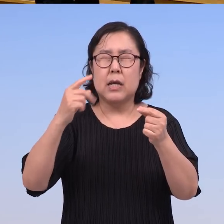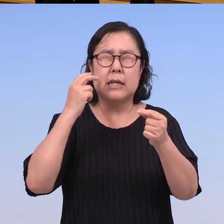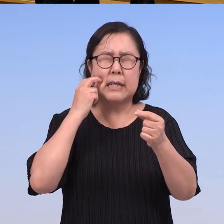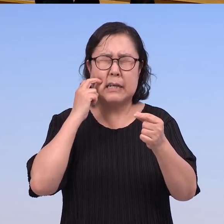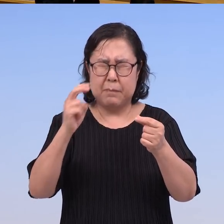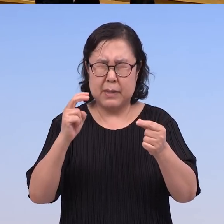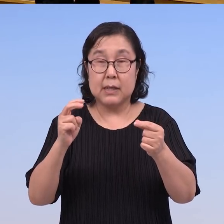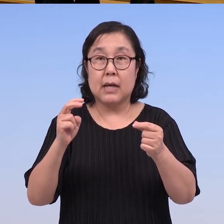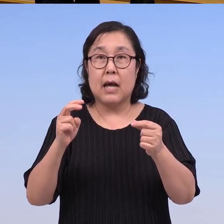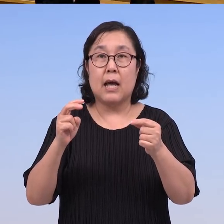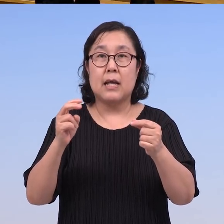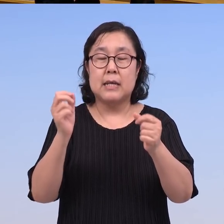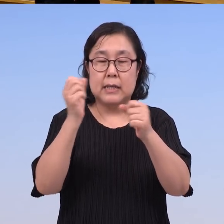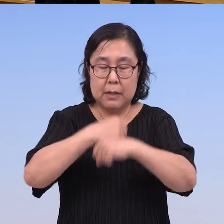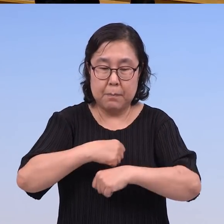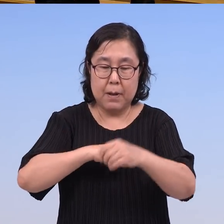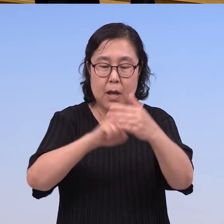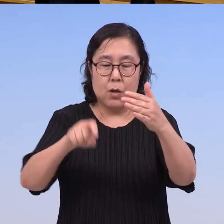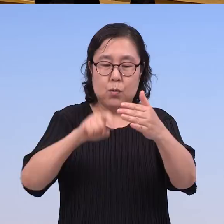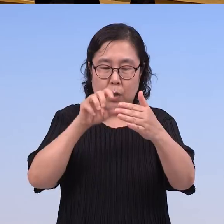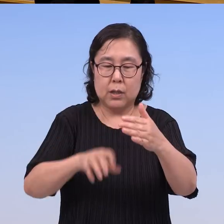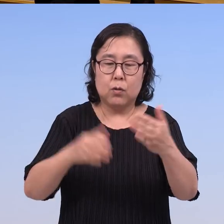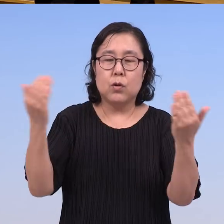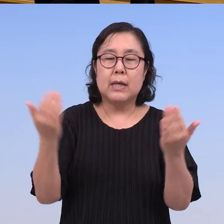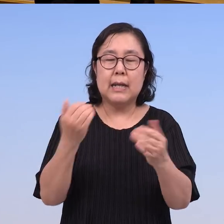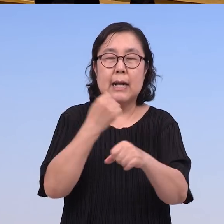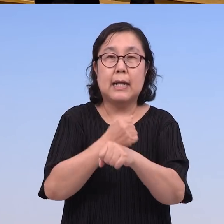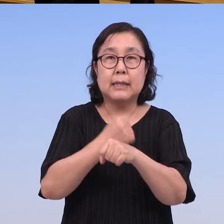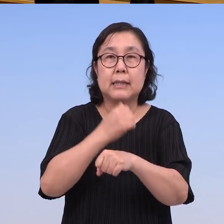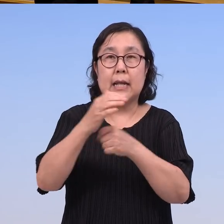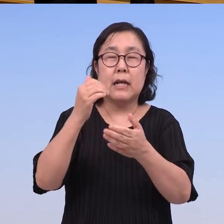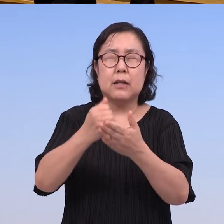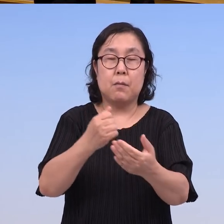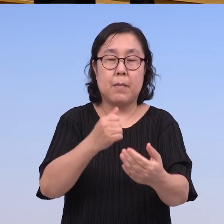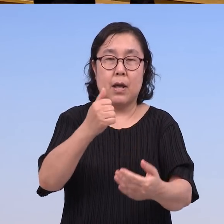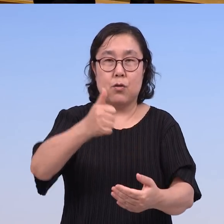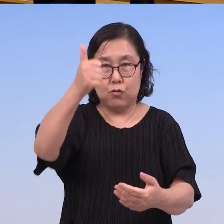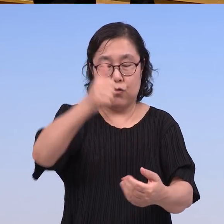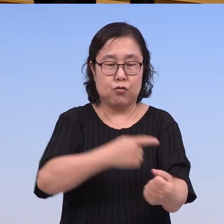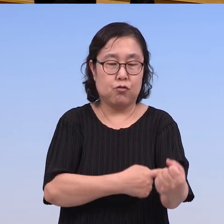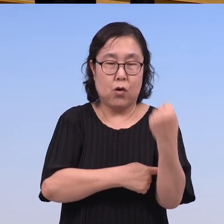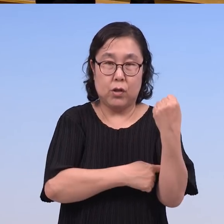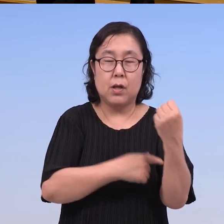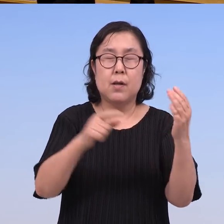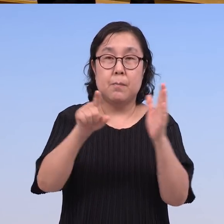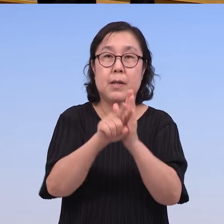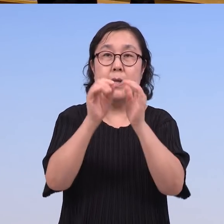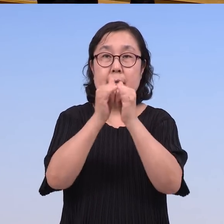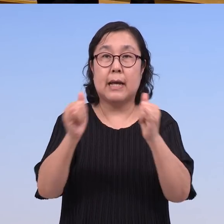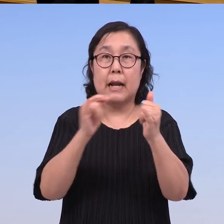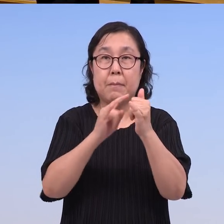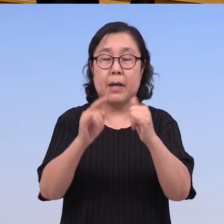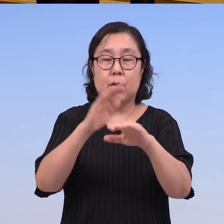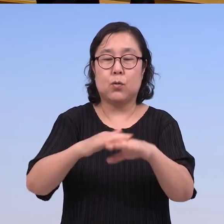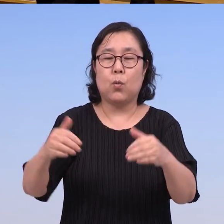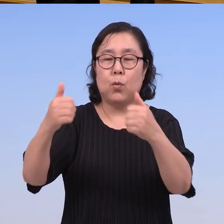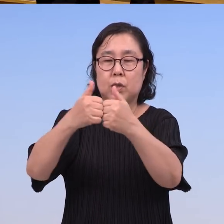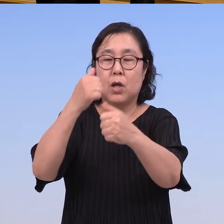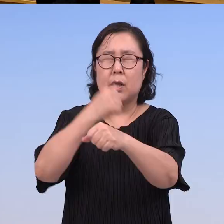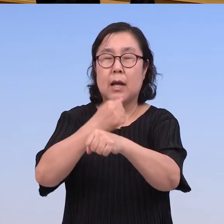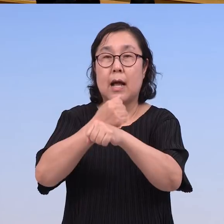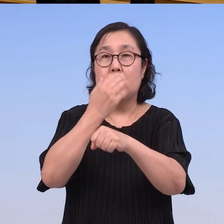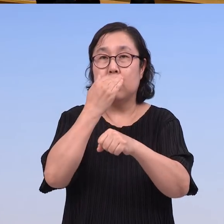실패 속에서도 일하고 계시는 하나님의 주권, 그 주권을 믿는 사람에게는 도전할 수